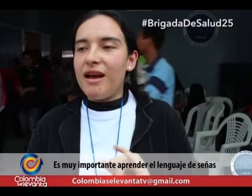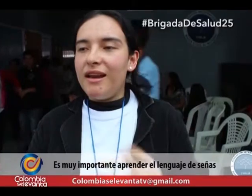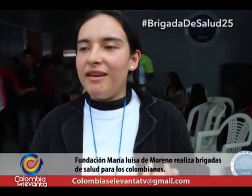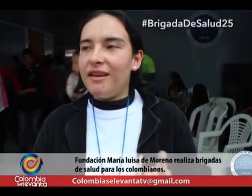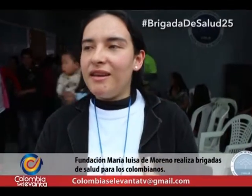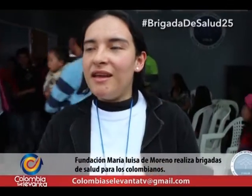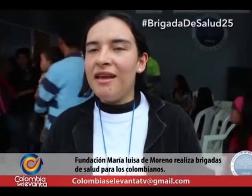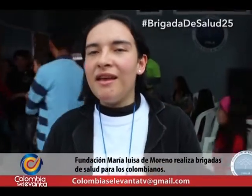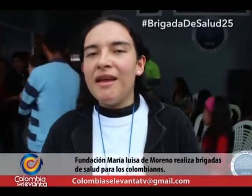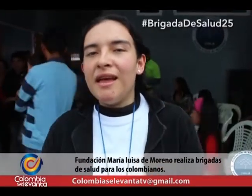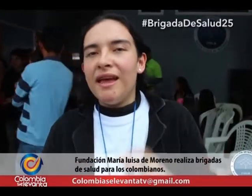a alguien